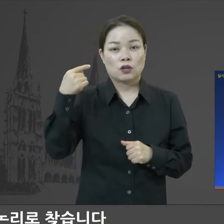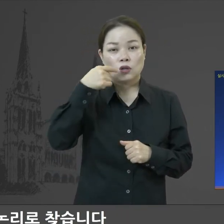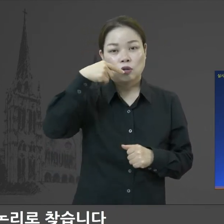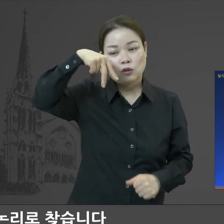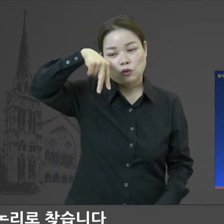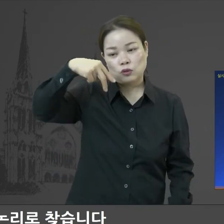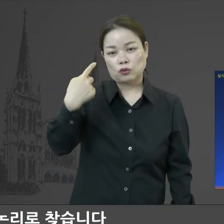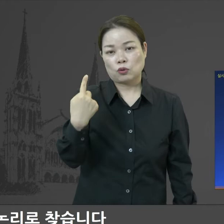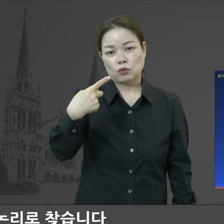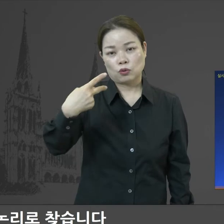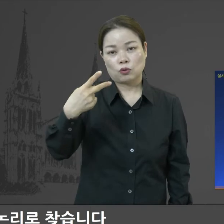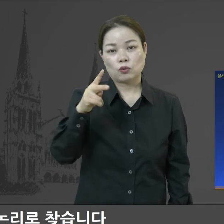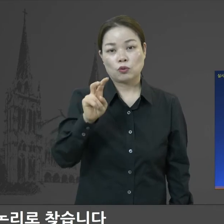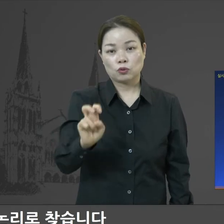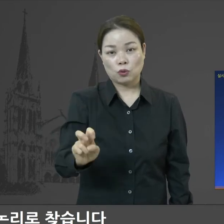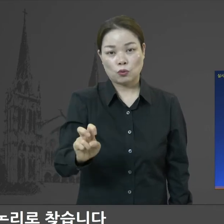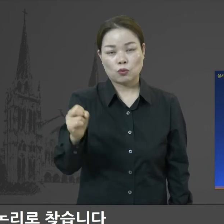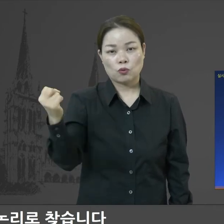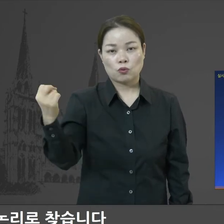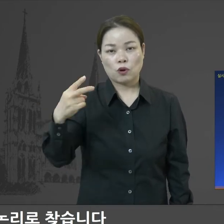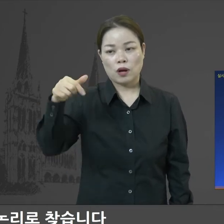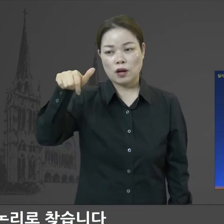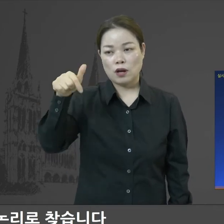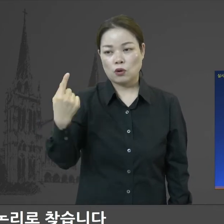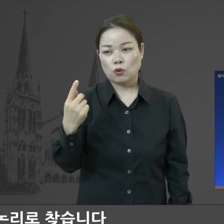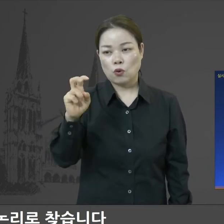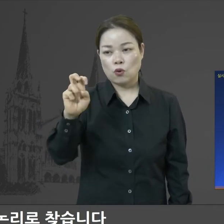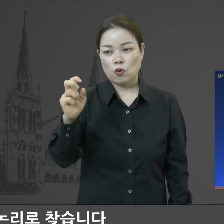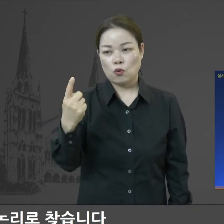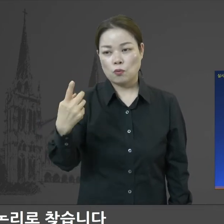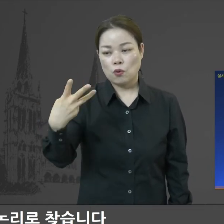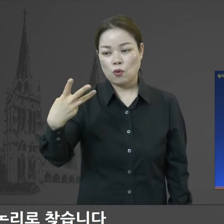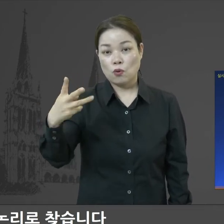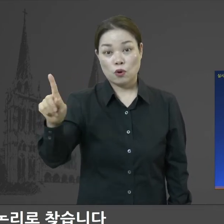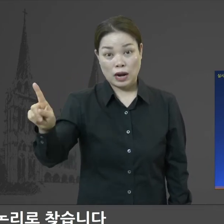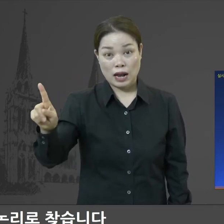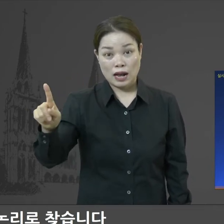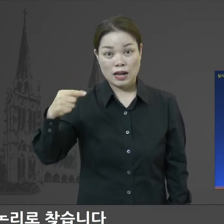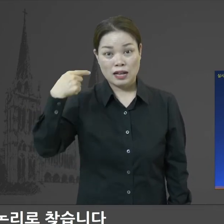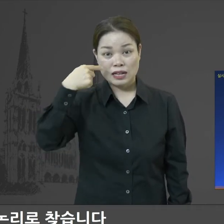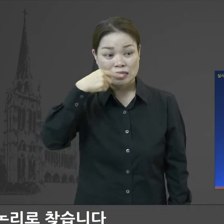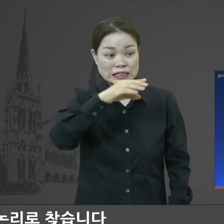소돔과 고모라까지 갑니다. 성경의 표현을 보면 그 땅은